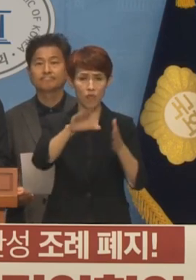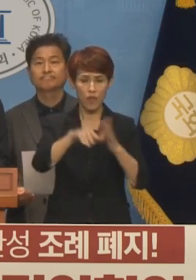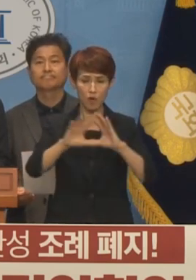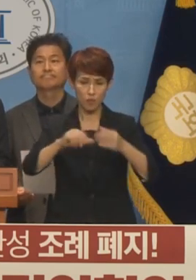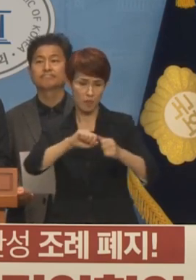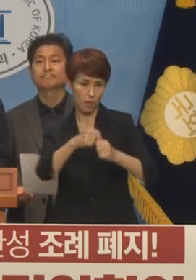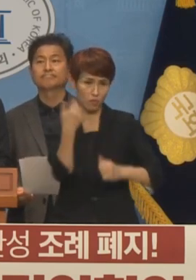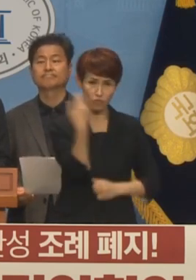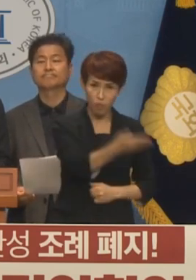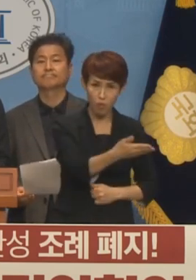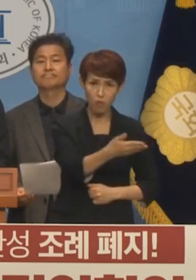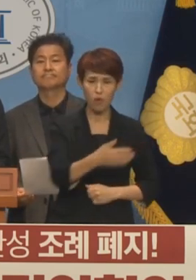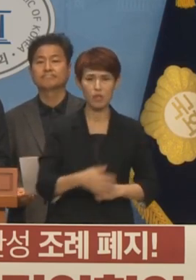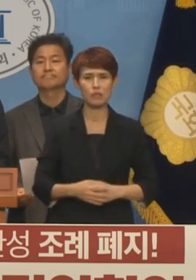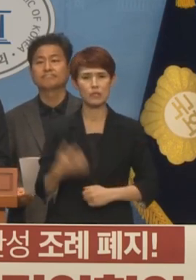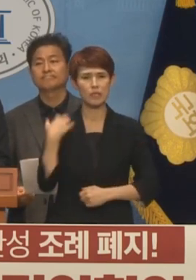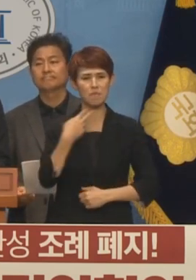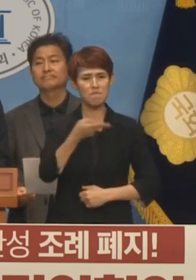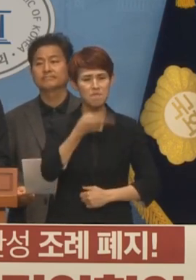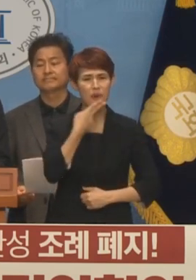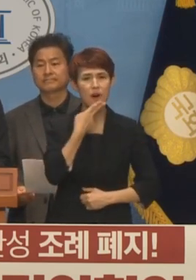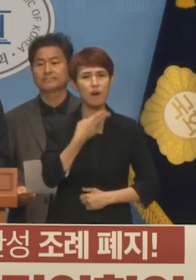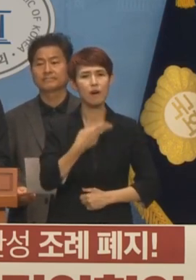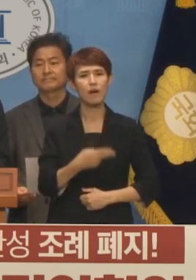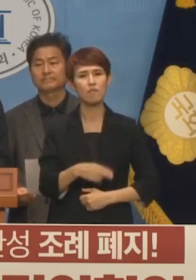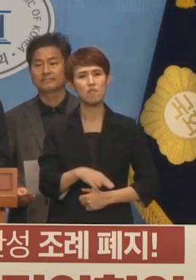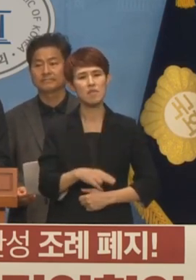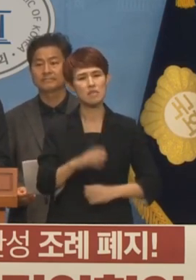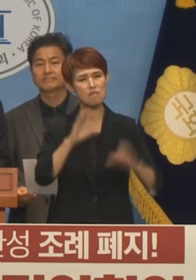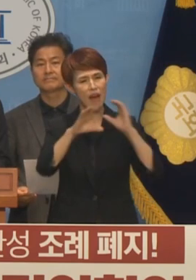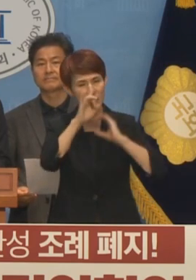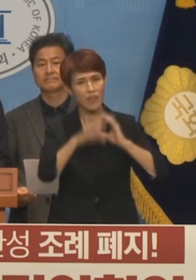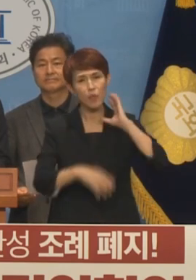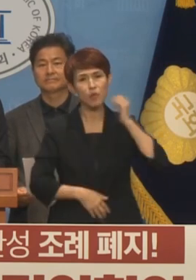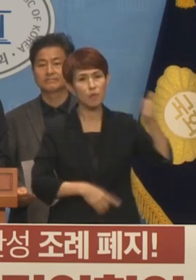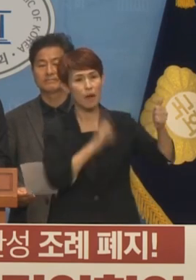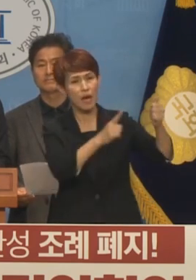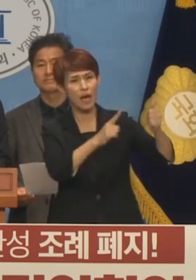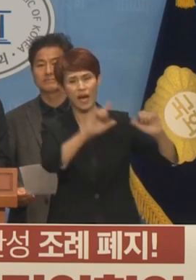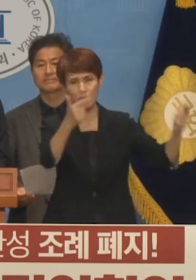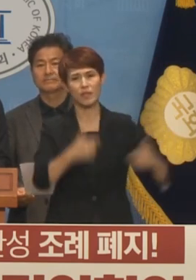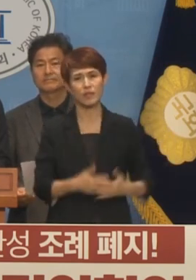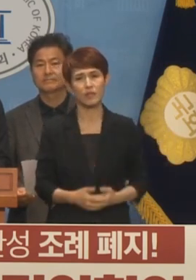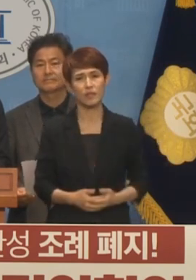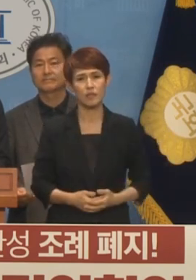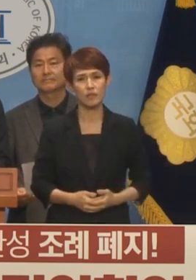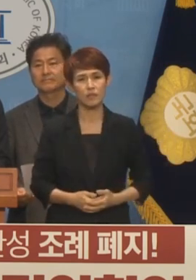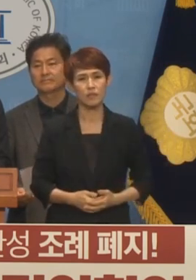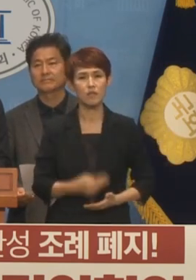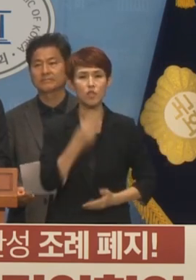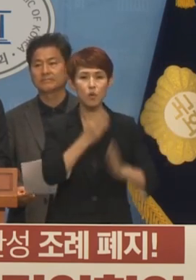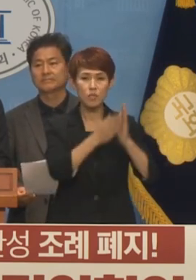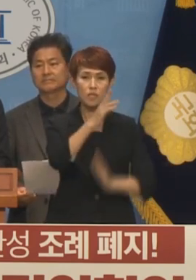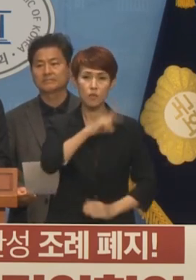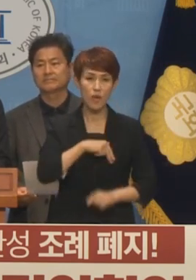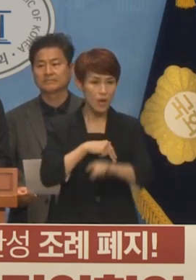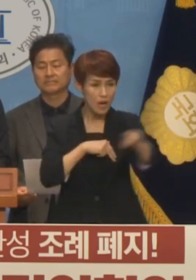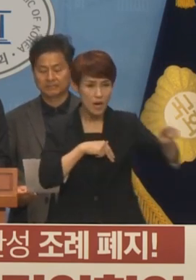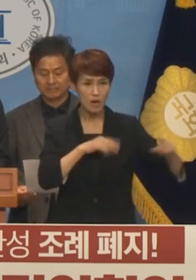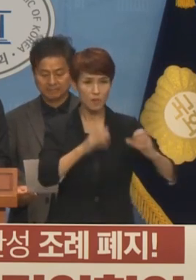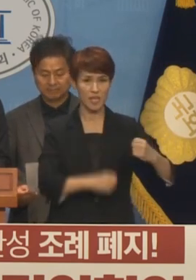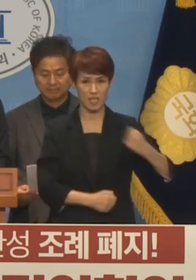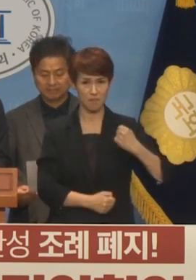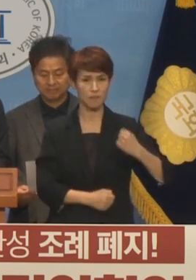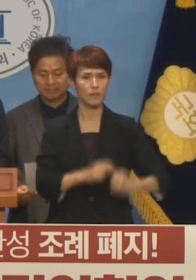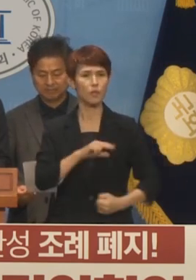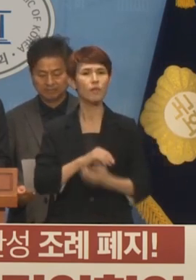비단 무책임하고 불통하는 대통령만을 향해 있지 않음을 직시해야 할 것입니다. 불통하고 독주하는 서울시의회 국민의힘